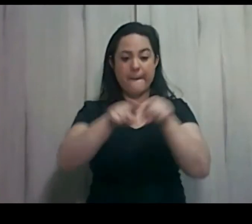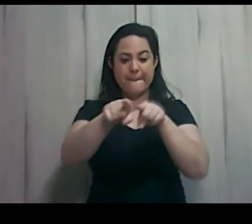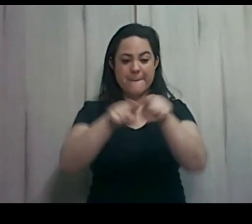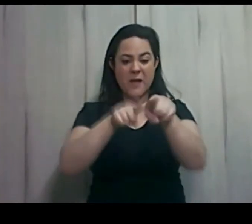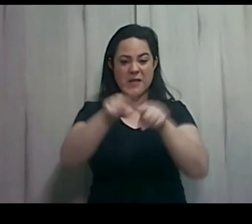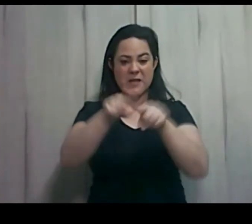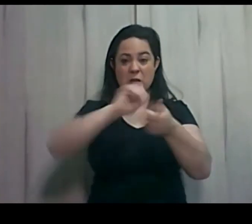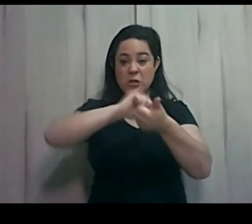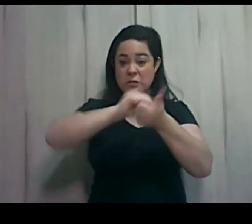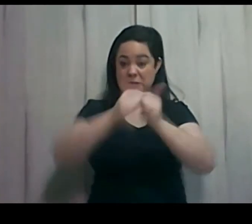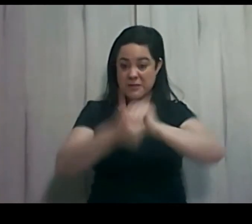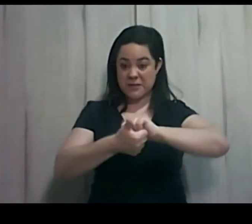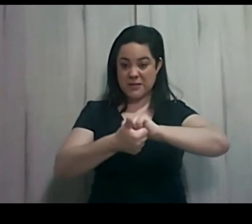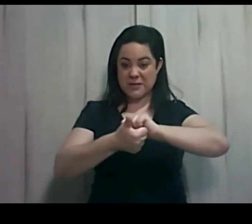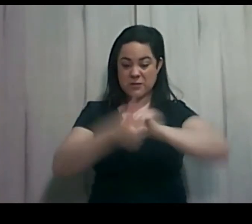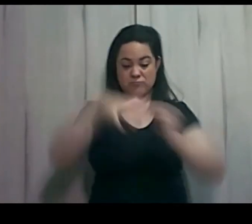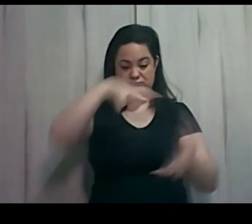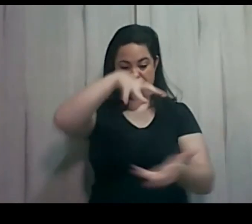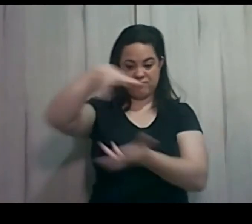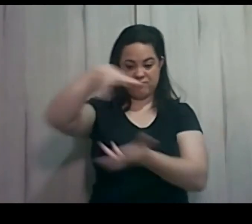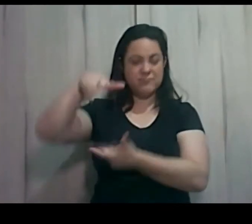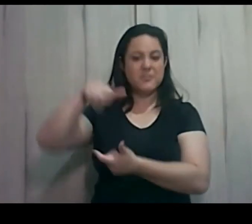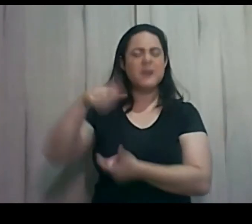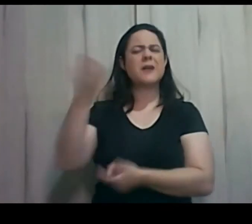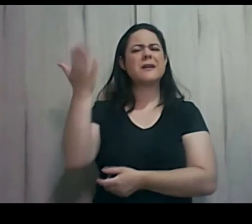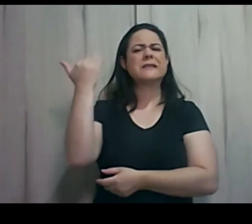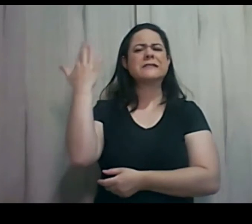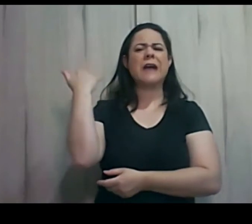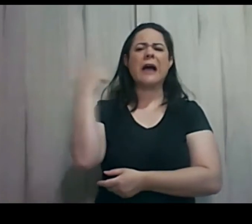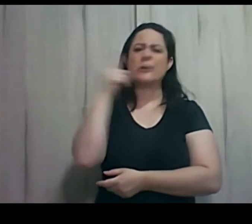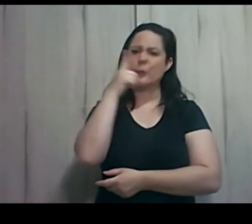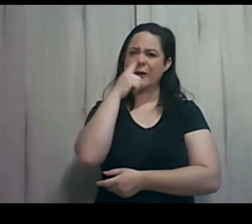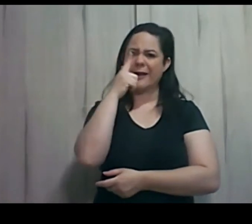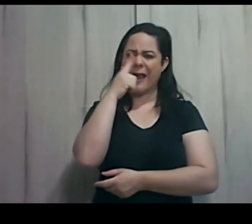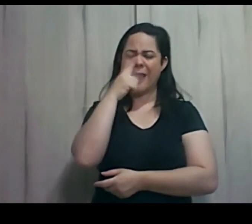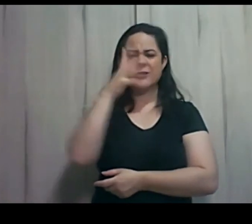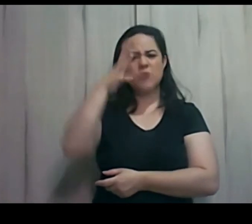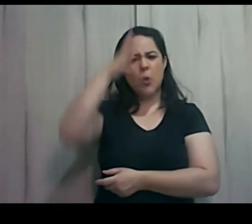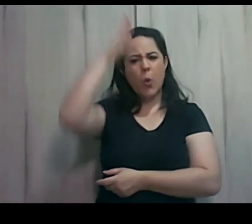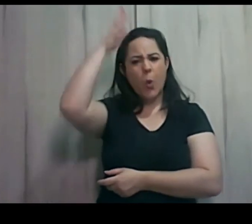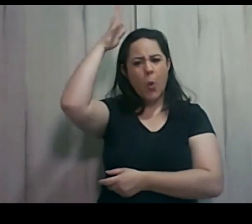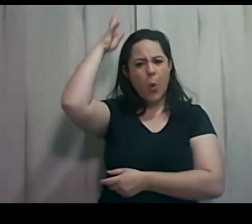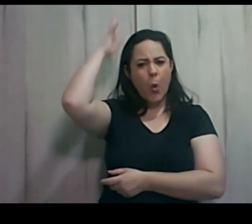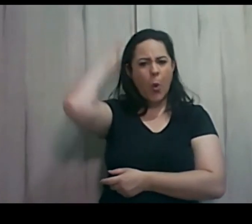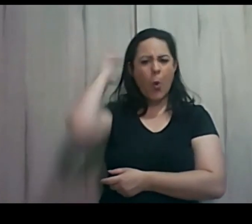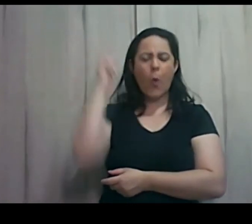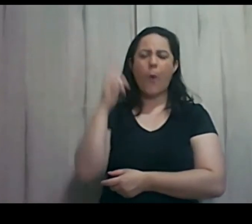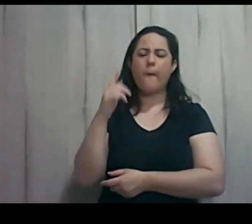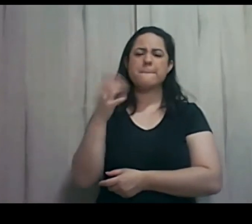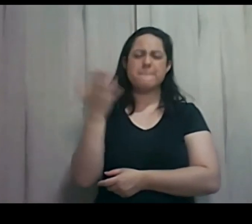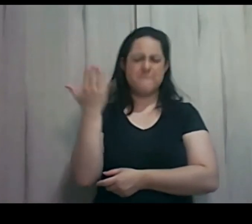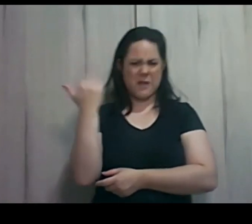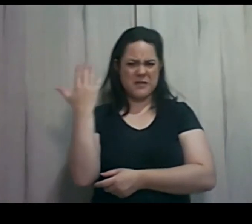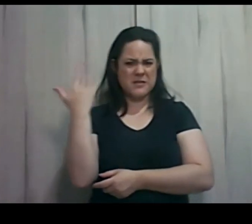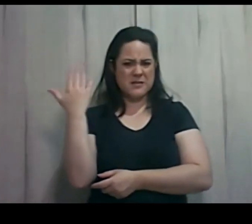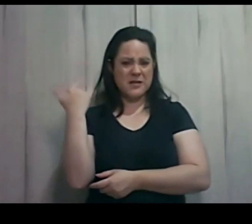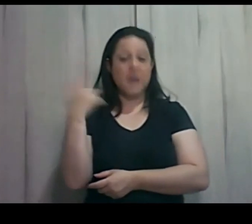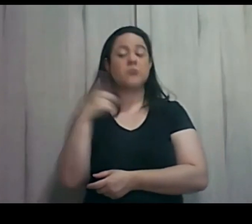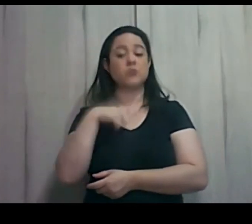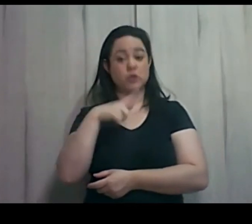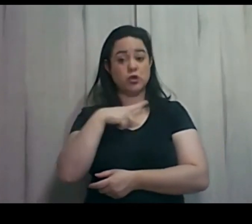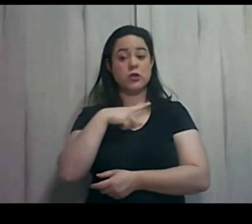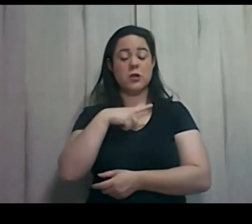esportiva global. E na Grécia Antiga, na Roma Antiga, no Império Greco-Romano, havia os